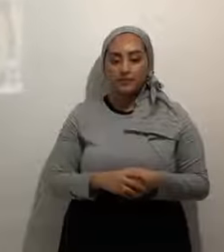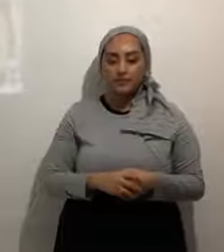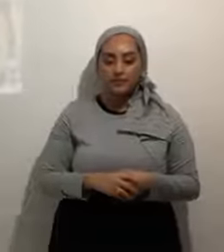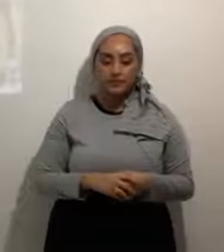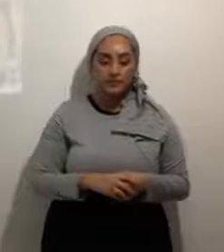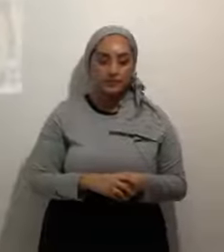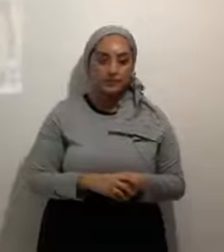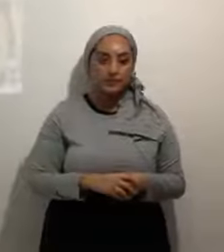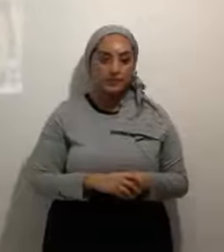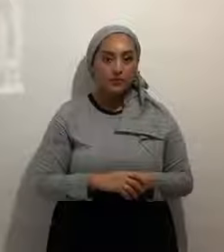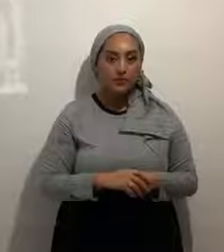muy diferente.